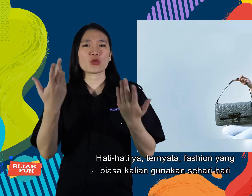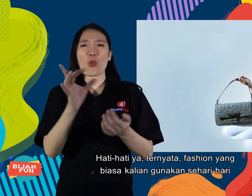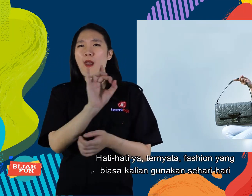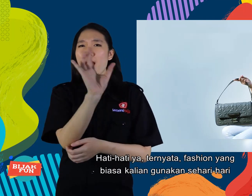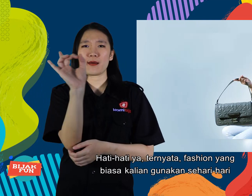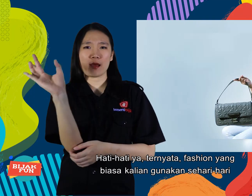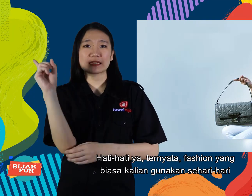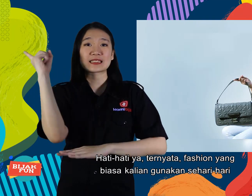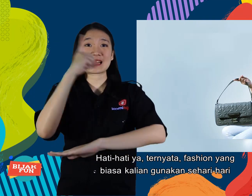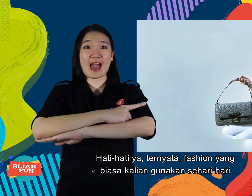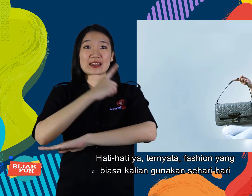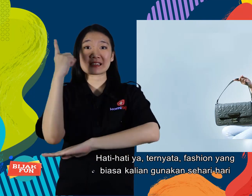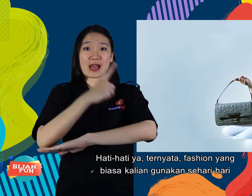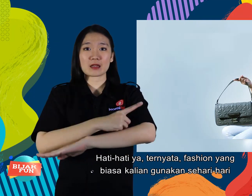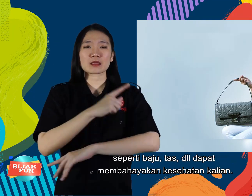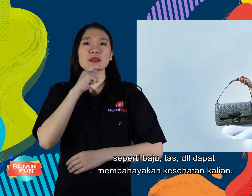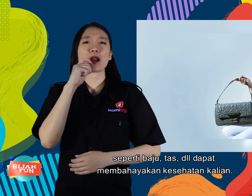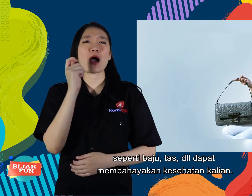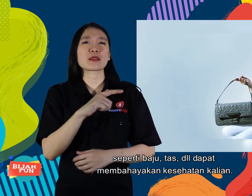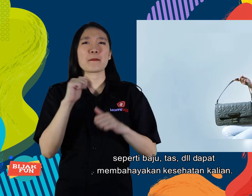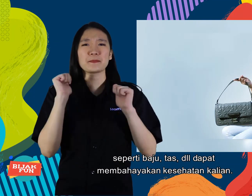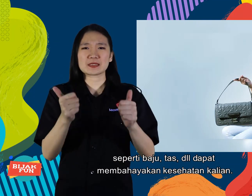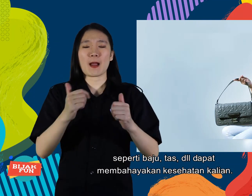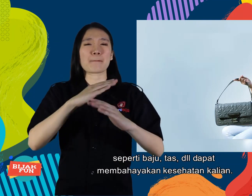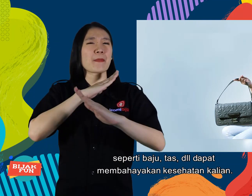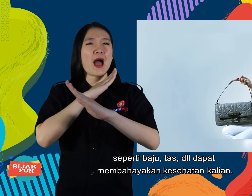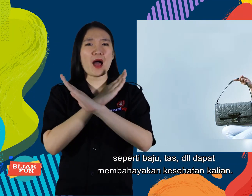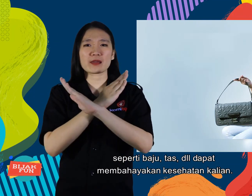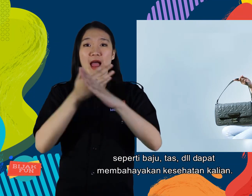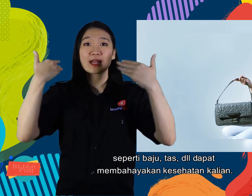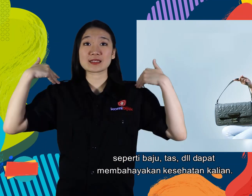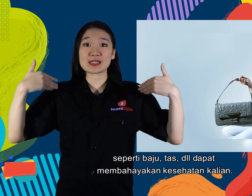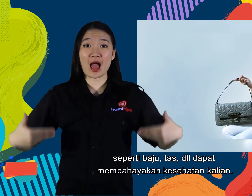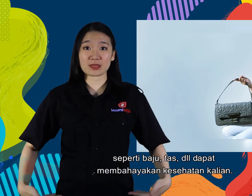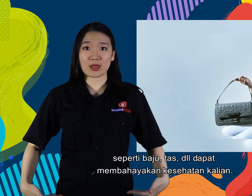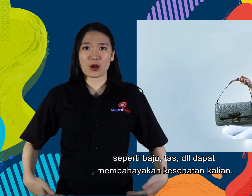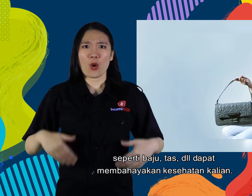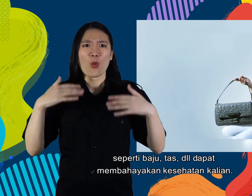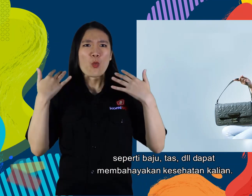tas, dan lain-lain dapat membahayakan kesehatan kalian.